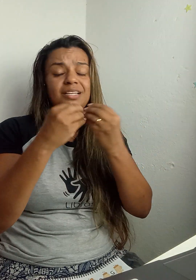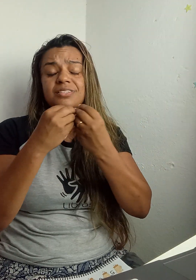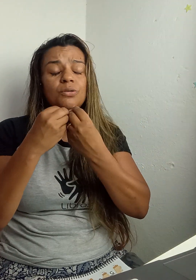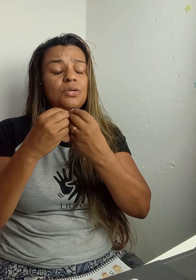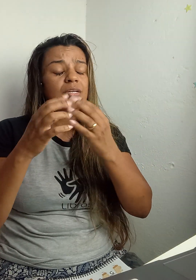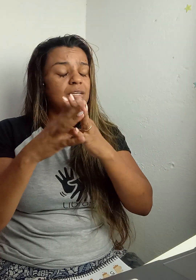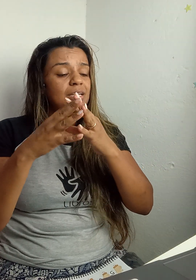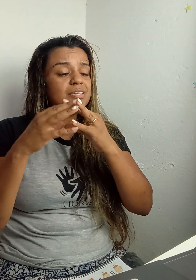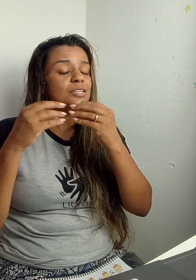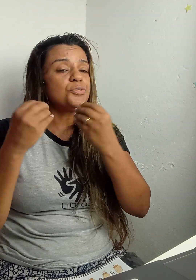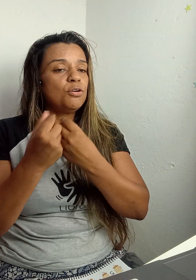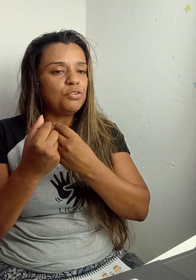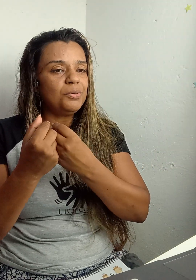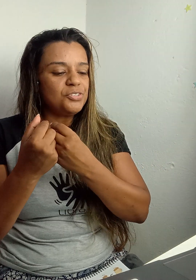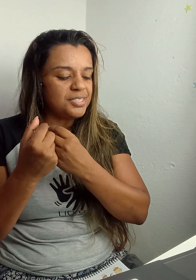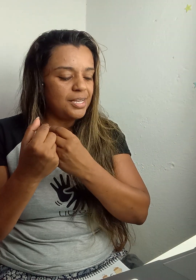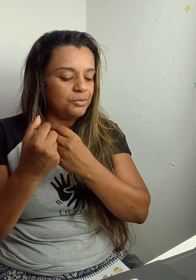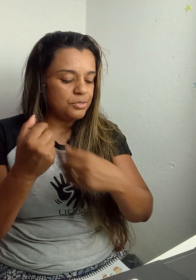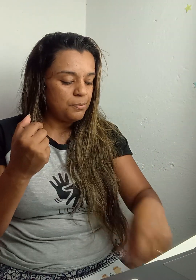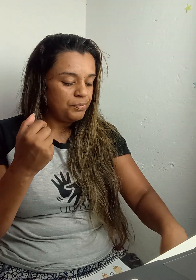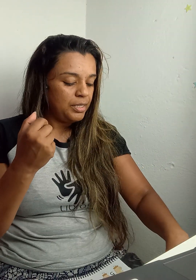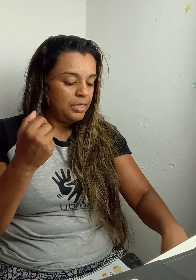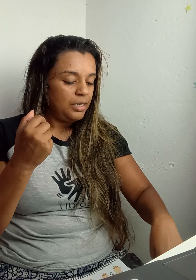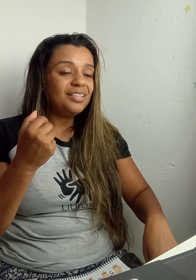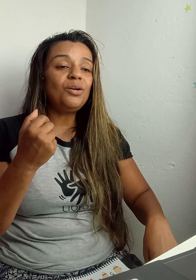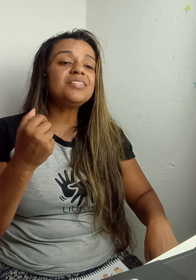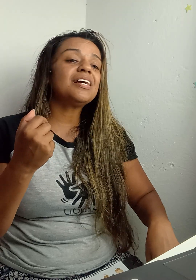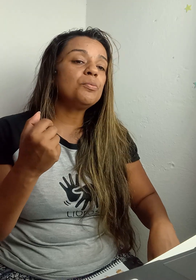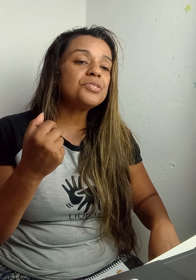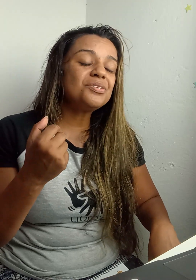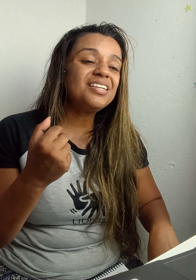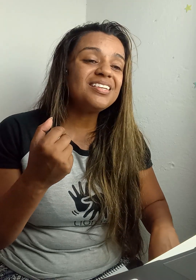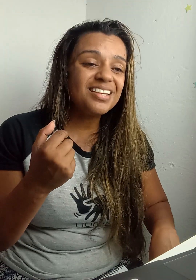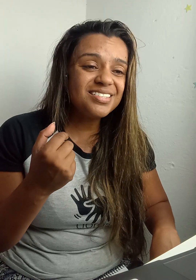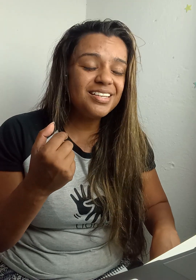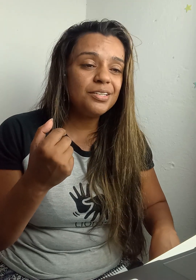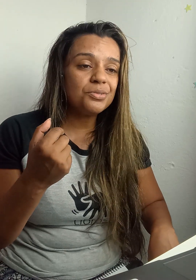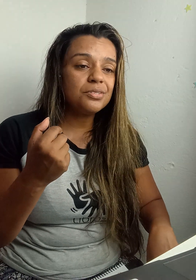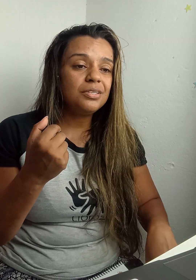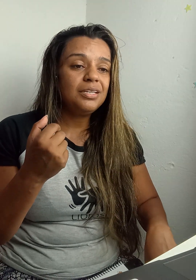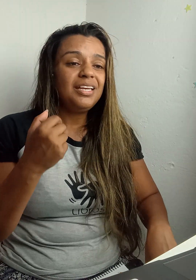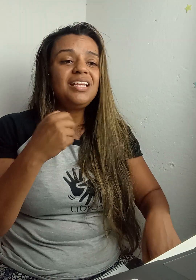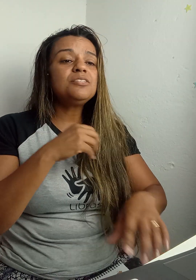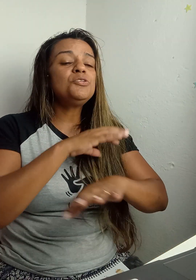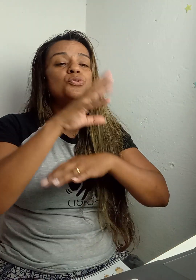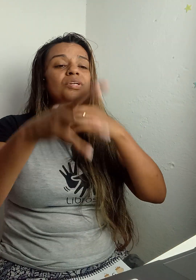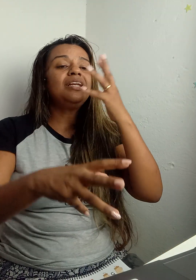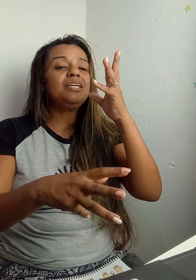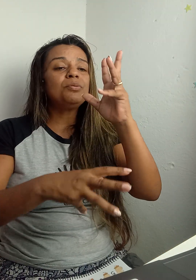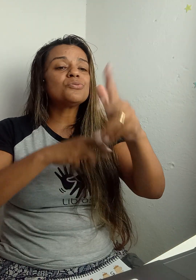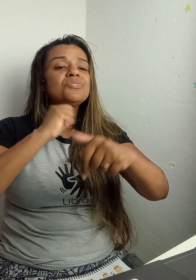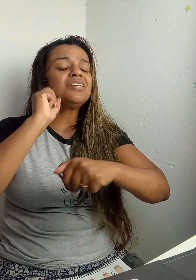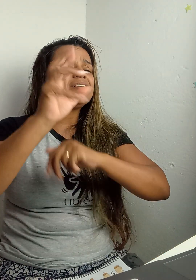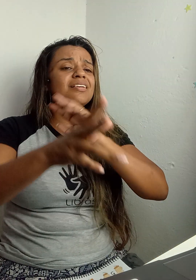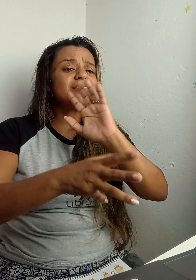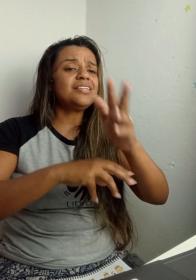deles eles não são alfabetizados, então eles acabam usando sinais caseiros. Eles misturam Libras com sinais